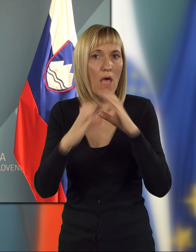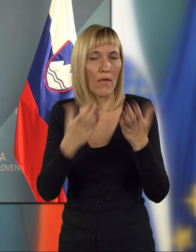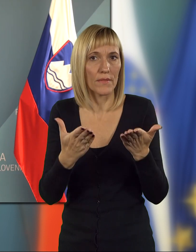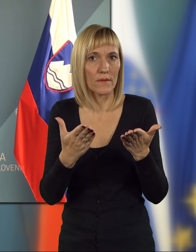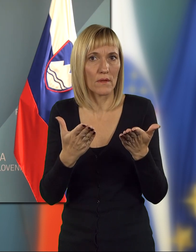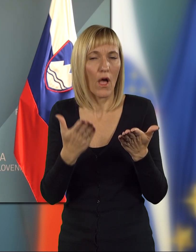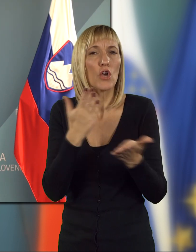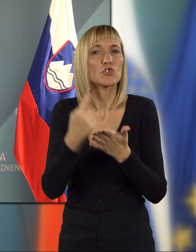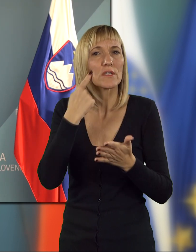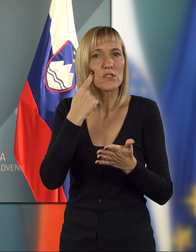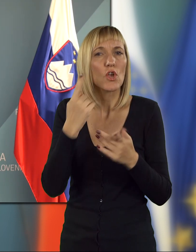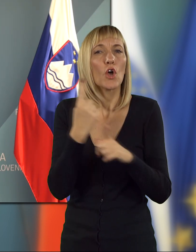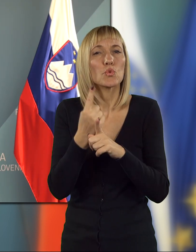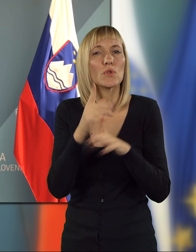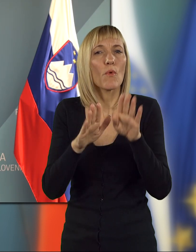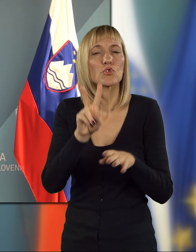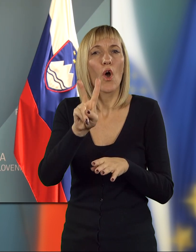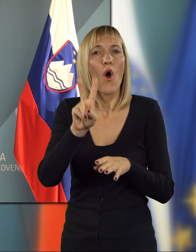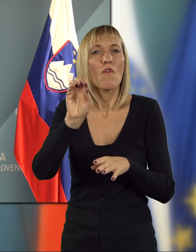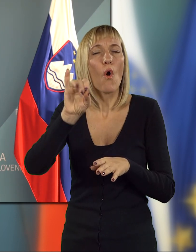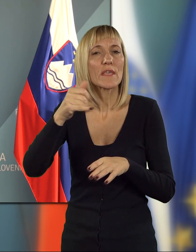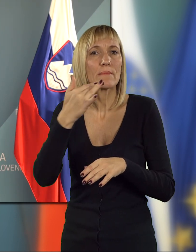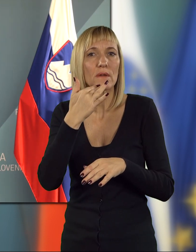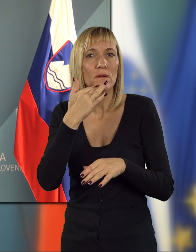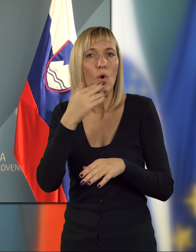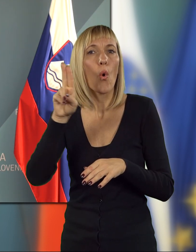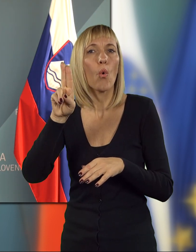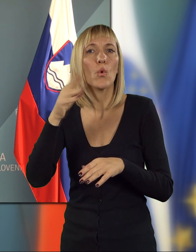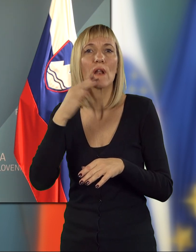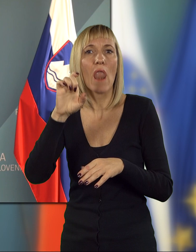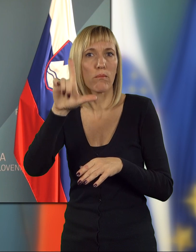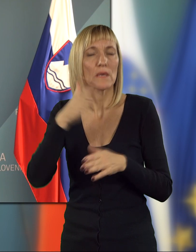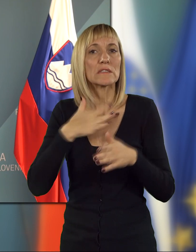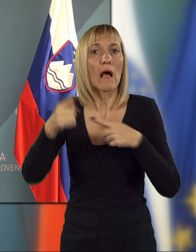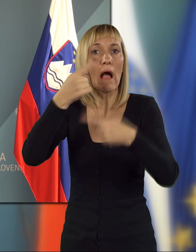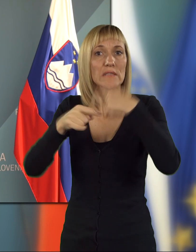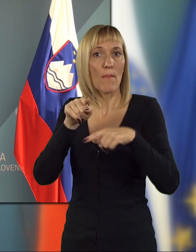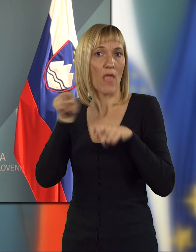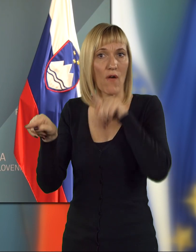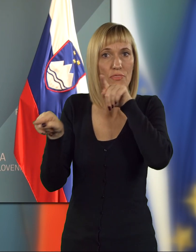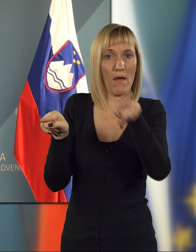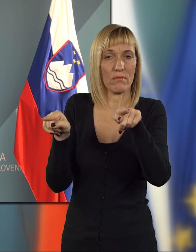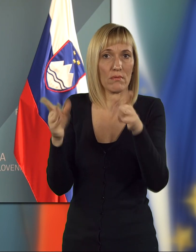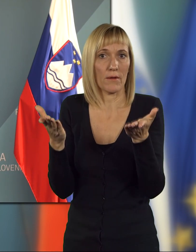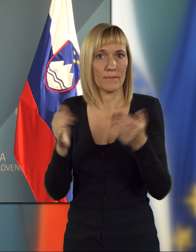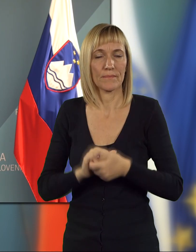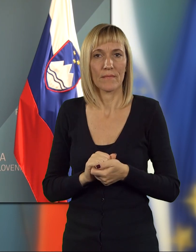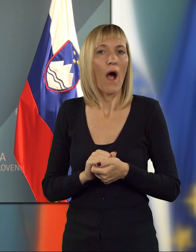Ja, to je to. V bistvu govorilo se je tudi o gospodu Vojmirju Urlepu, zakaj je prišlo do gospoda Pogačarja,